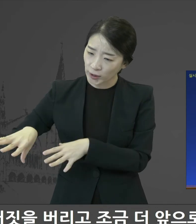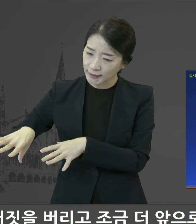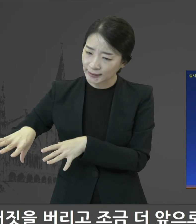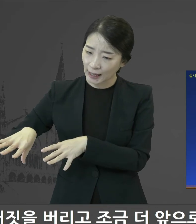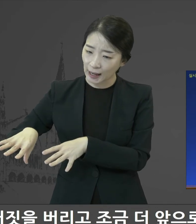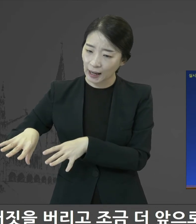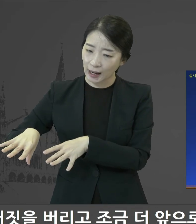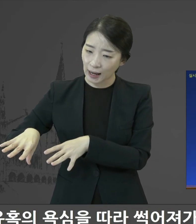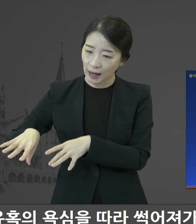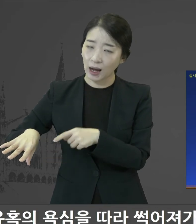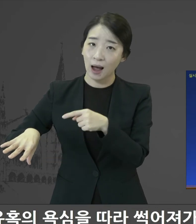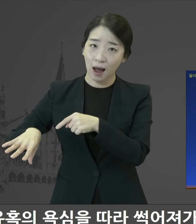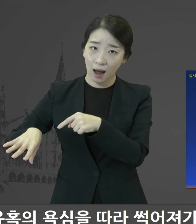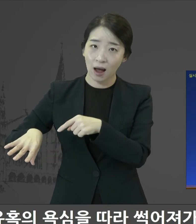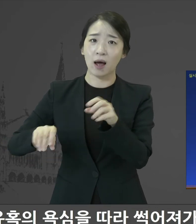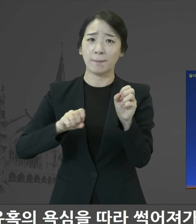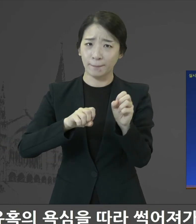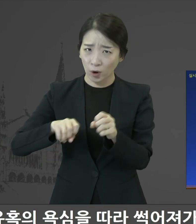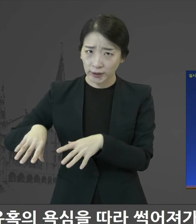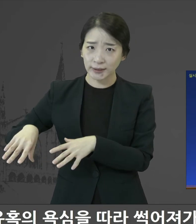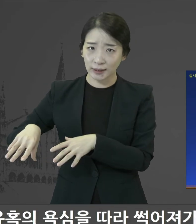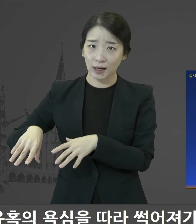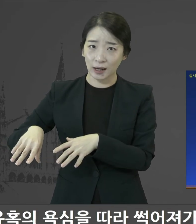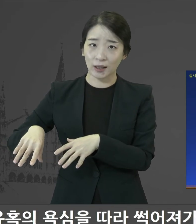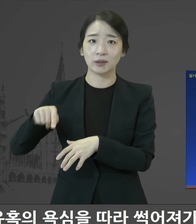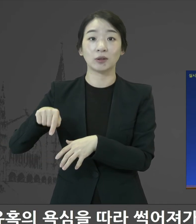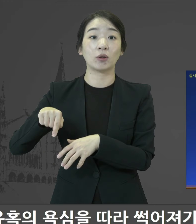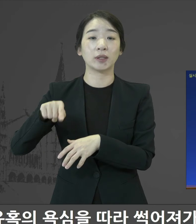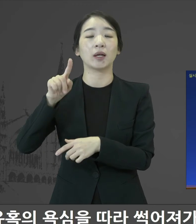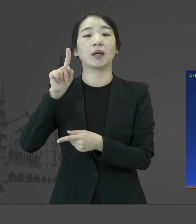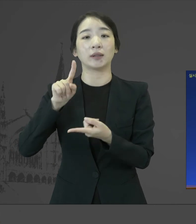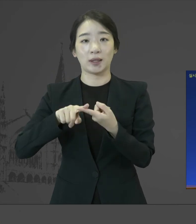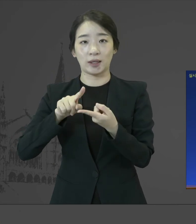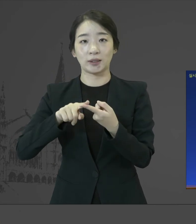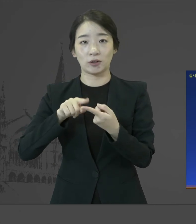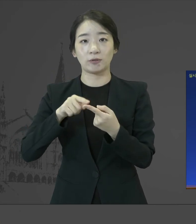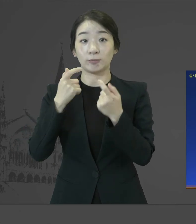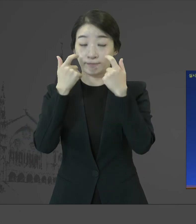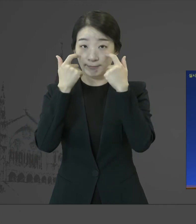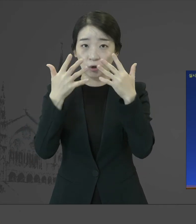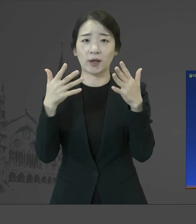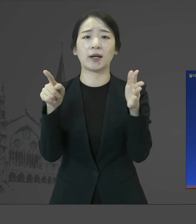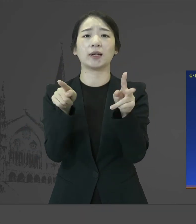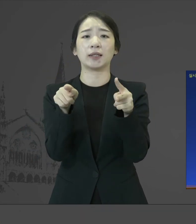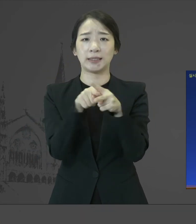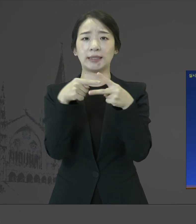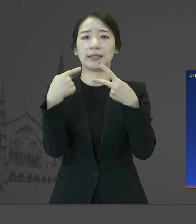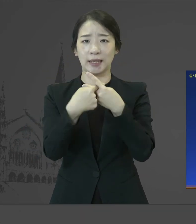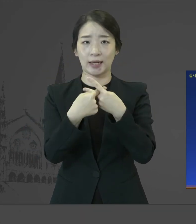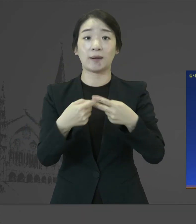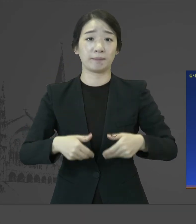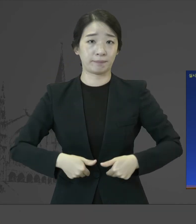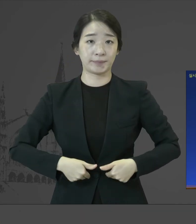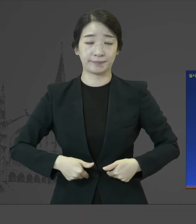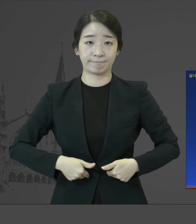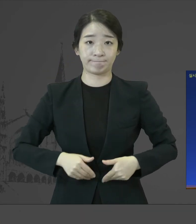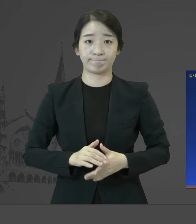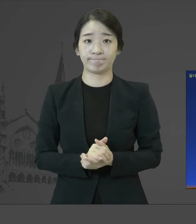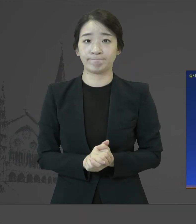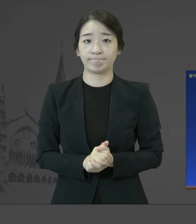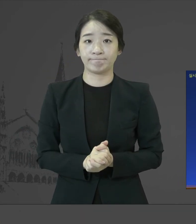버린다라는 이 개념을 우리가 오늘 좀 더 정확하게 이해했으면 좋겠습니다.